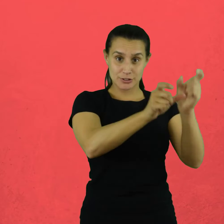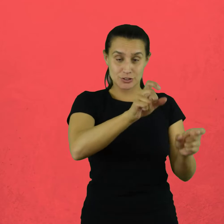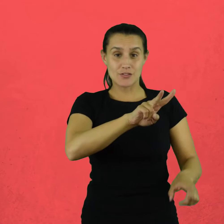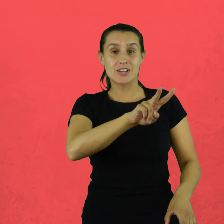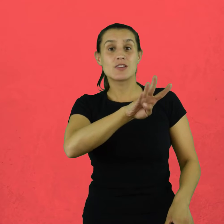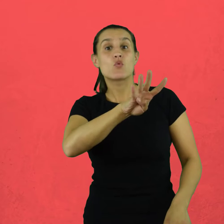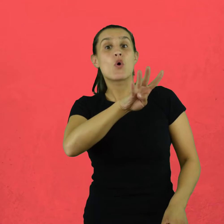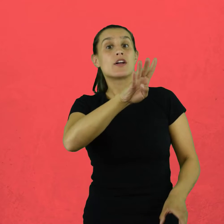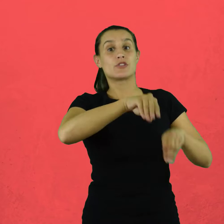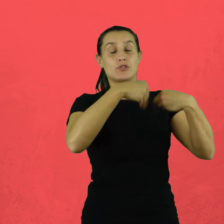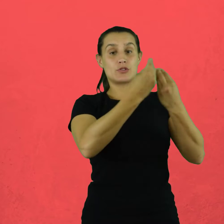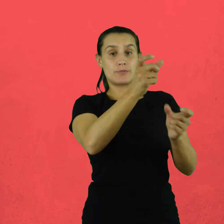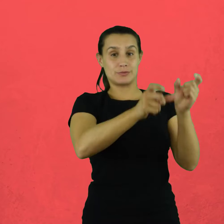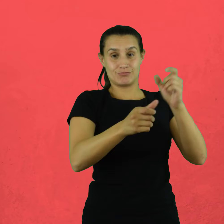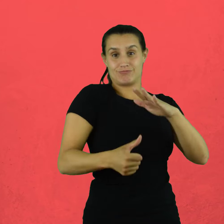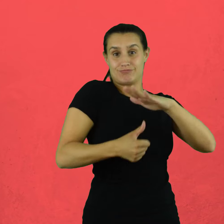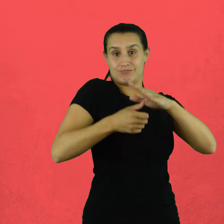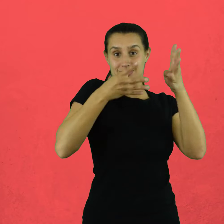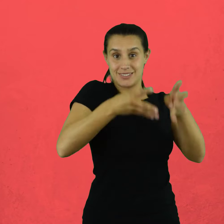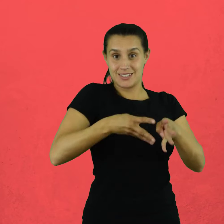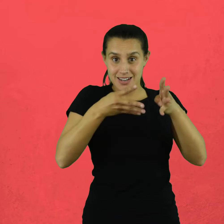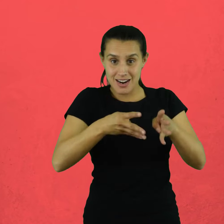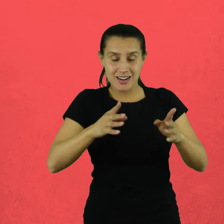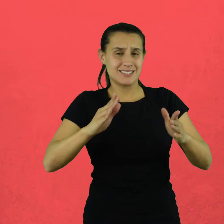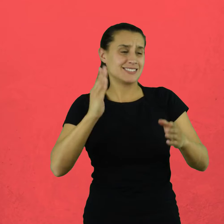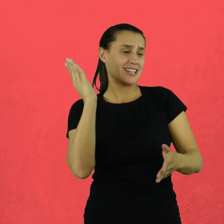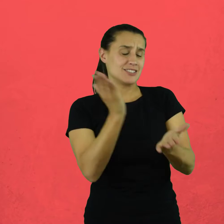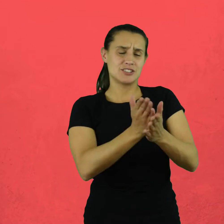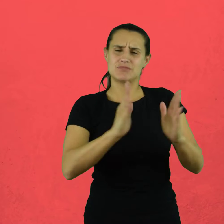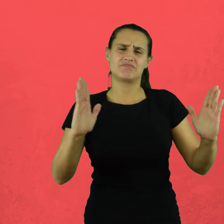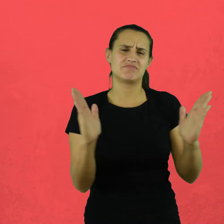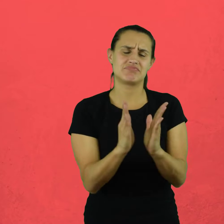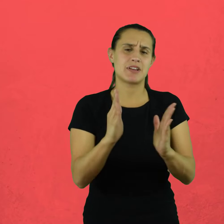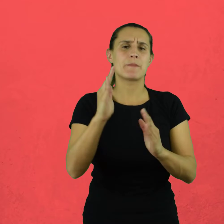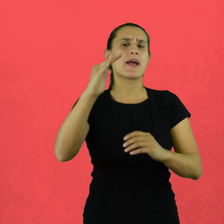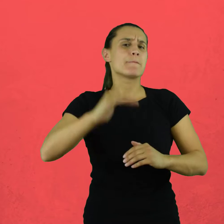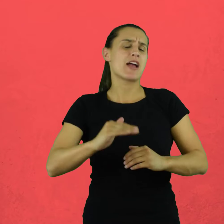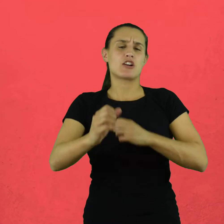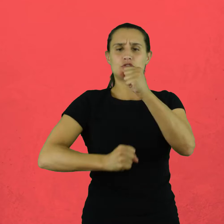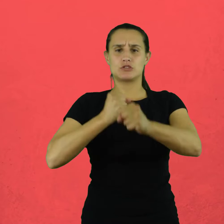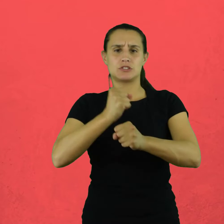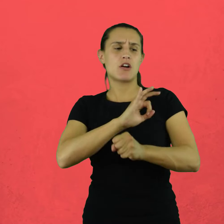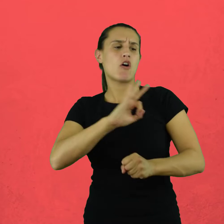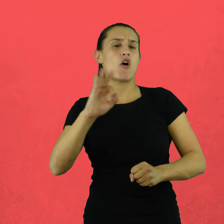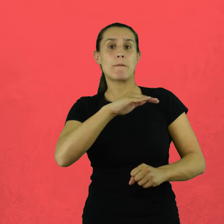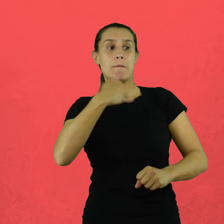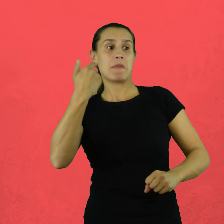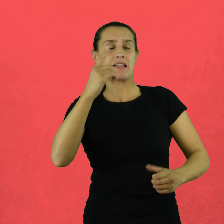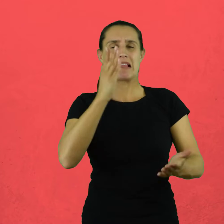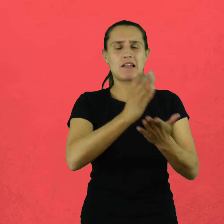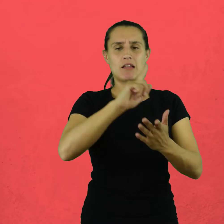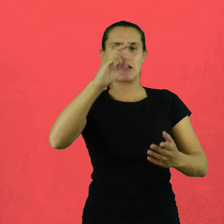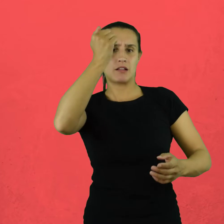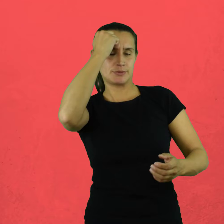contra 24 jefes y oficiales de las SS, responsables de atrocidades. 4 de los condenados fueron ejecutados